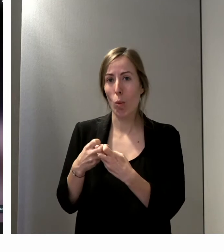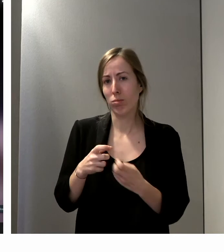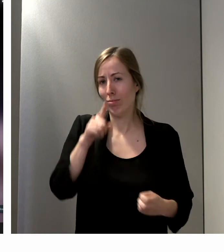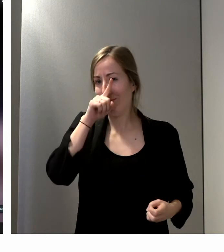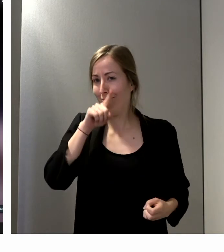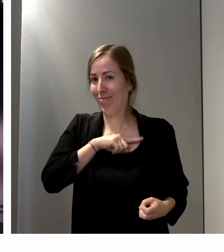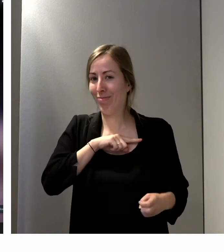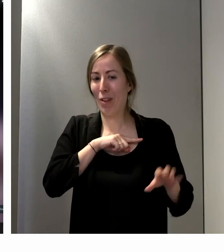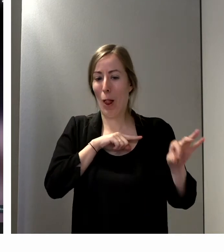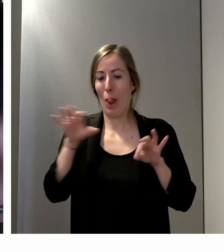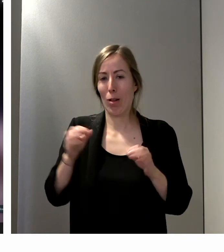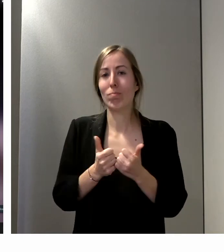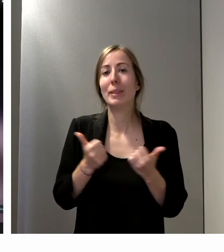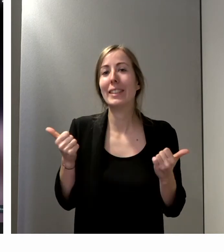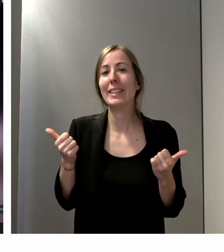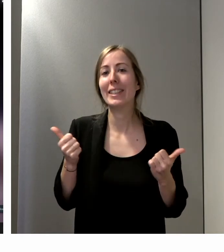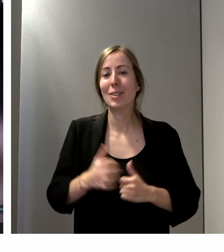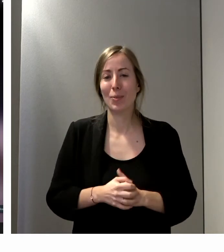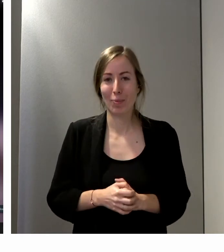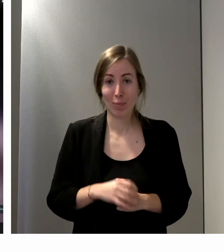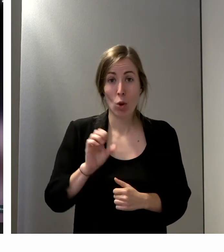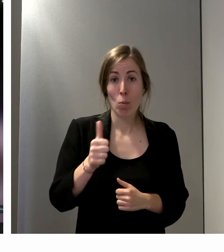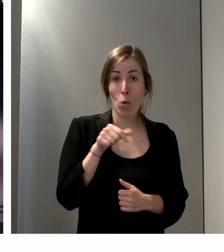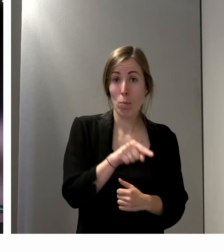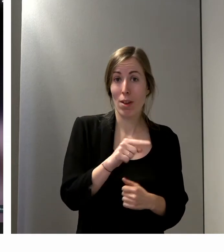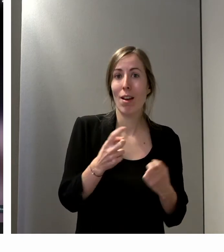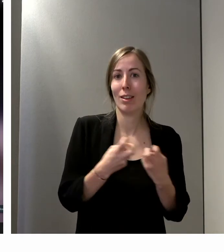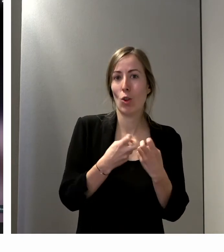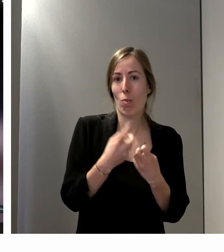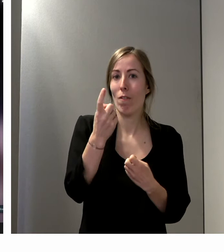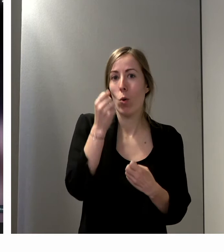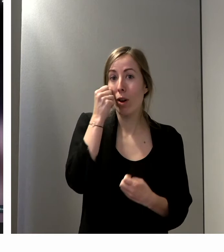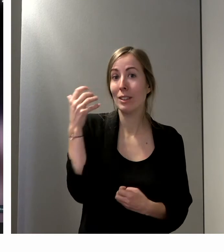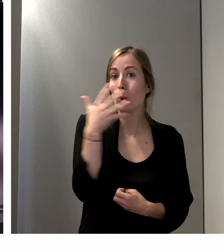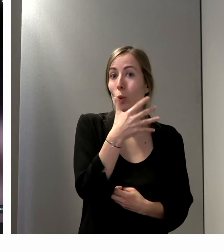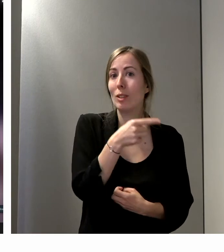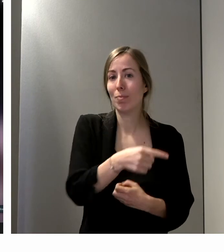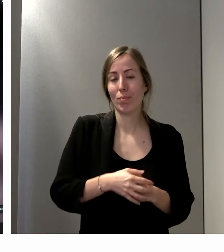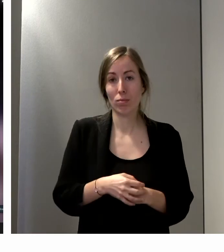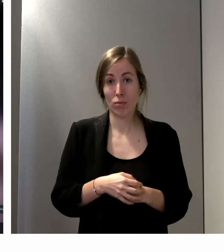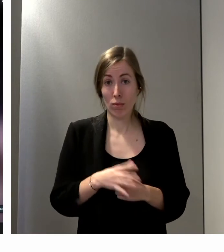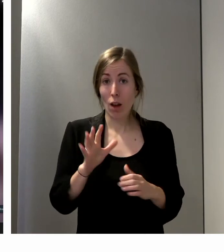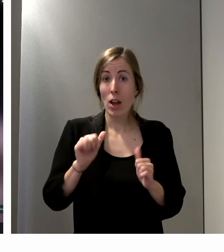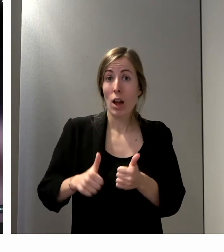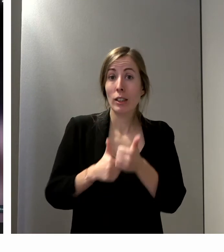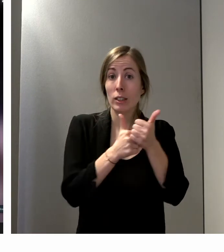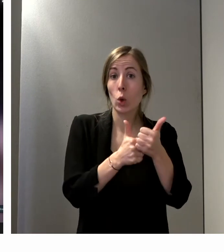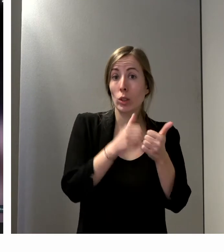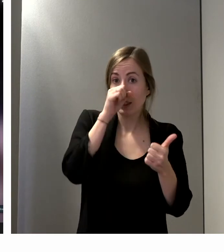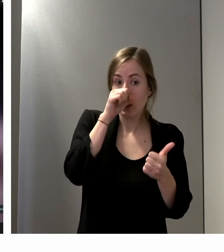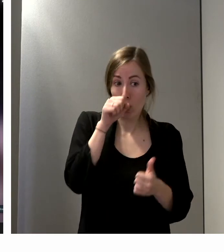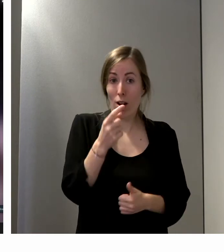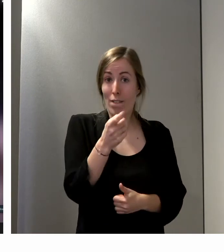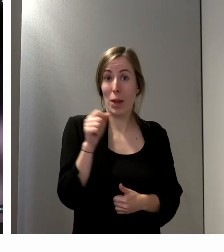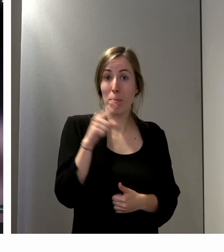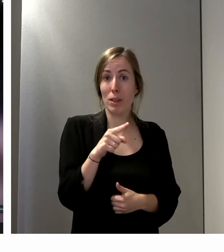volontairement éloignés l'un de l'autre. Le premier exemple, c'est celui des États-Unis. c'est là où est née l'assistance sexuelle au début